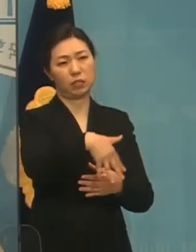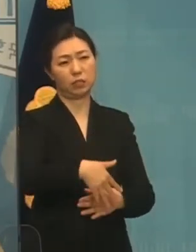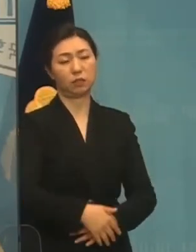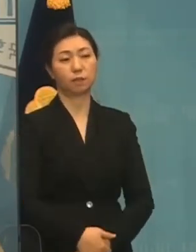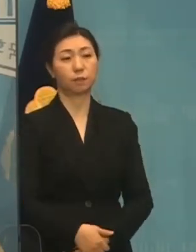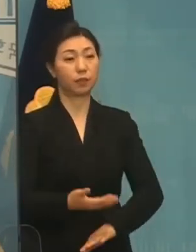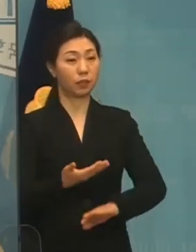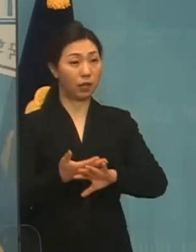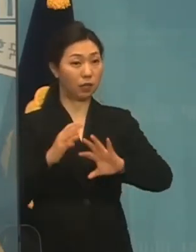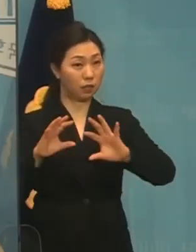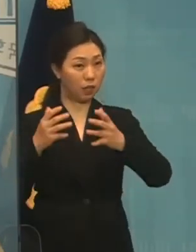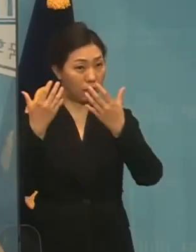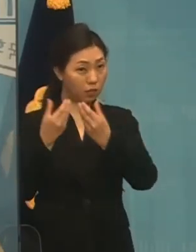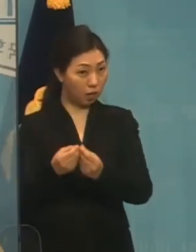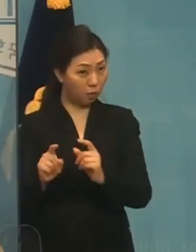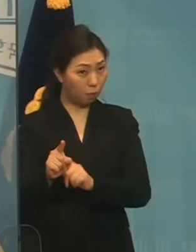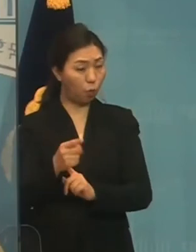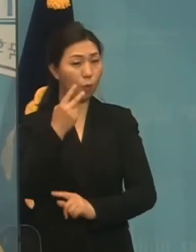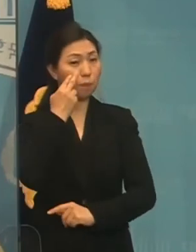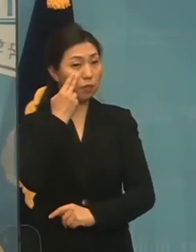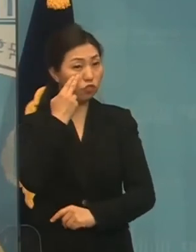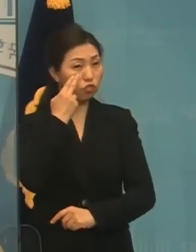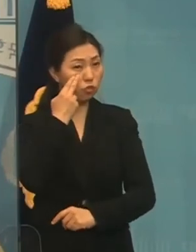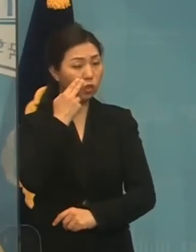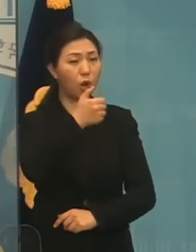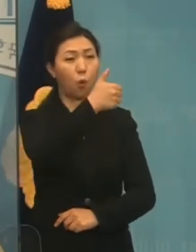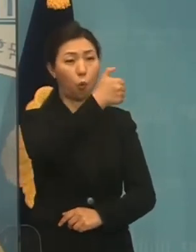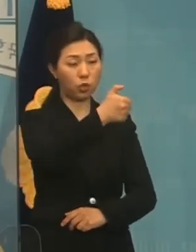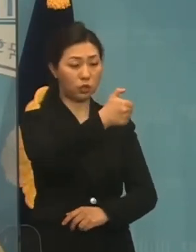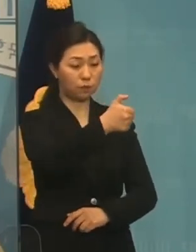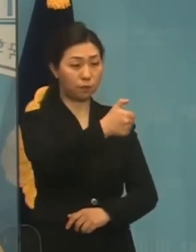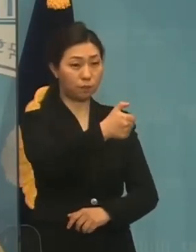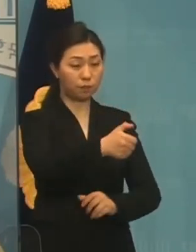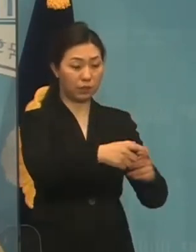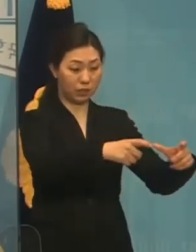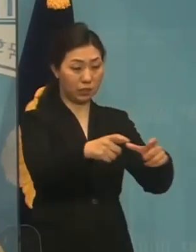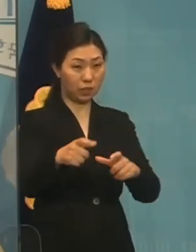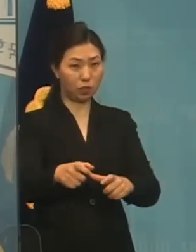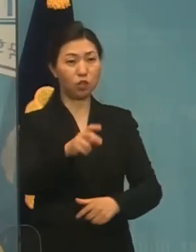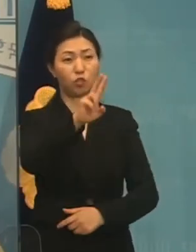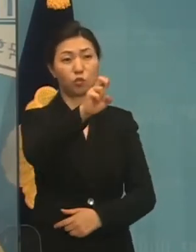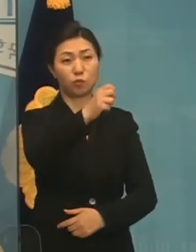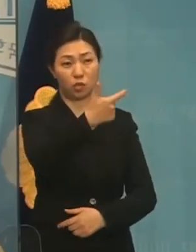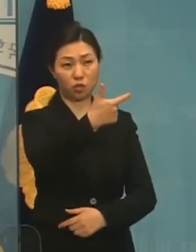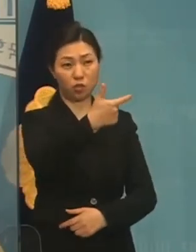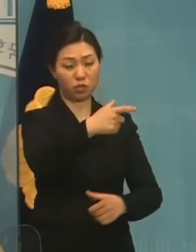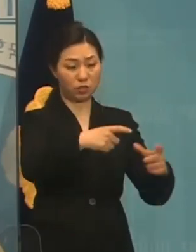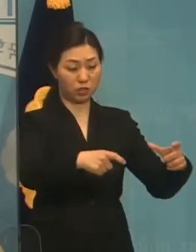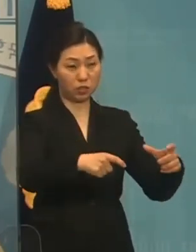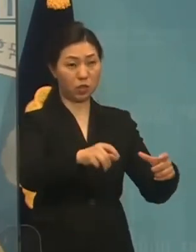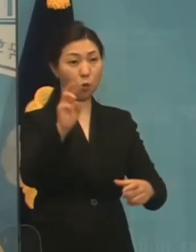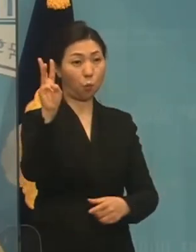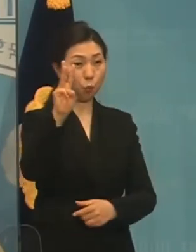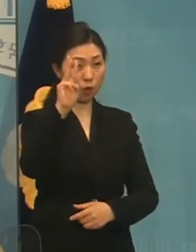해외 사례를 보면 미국의 경우는 50개 주 중에서 28개 주와 워싱턴